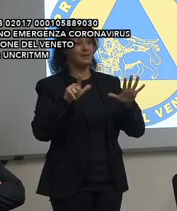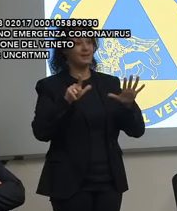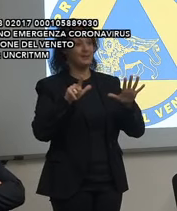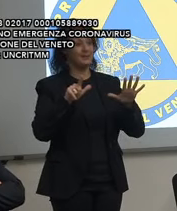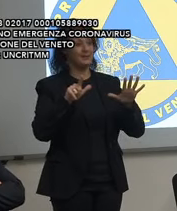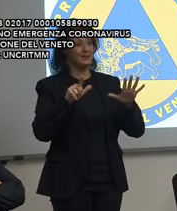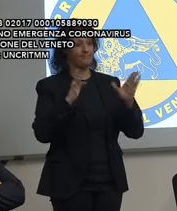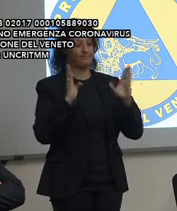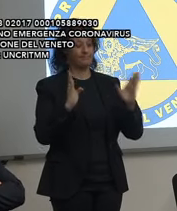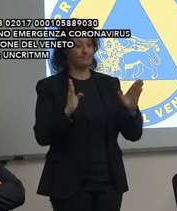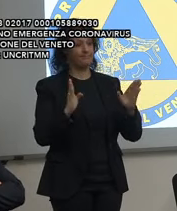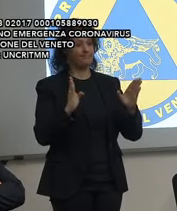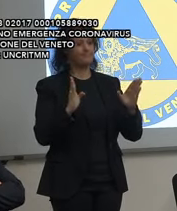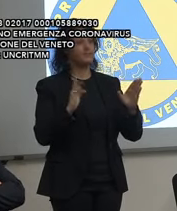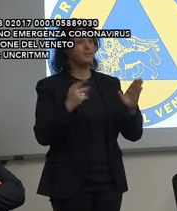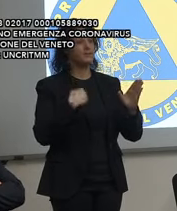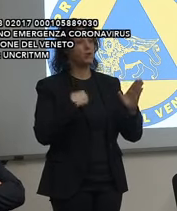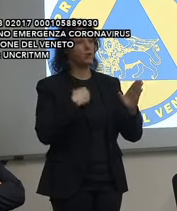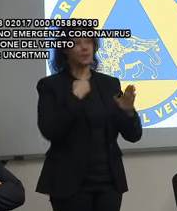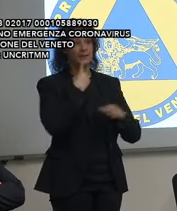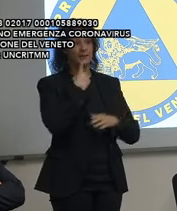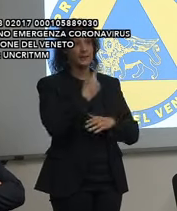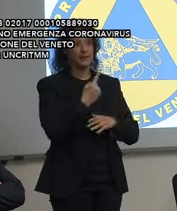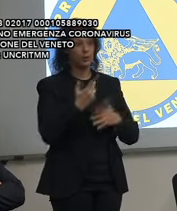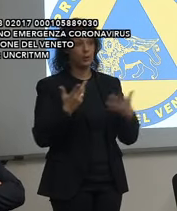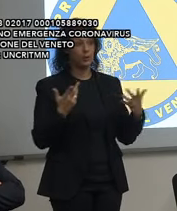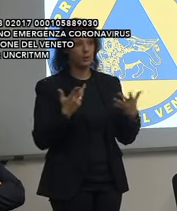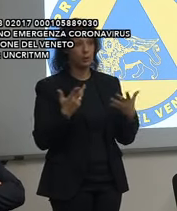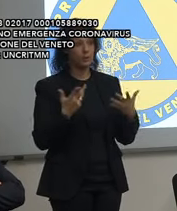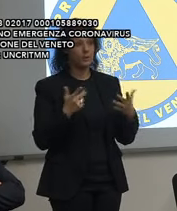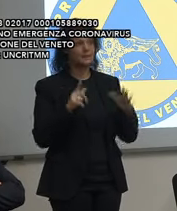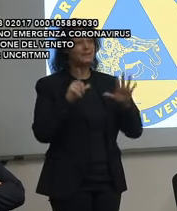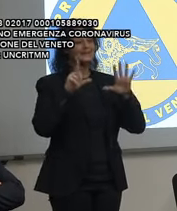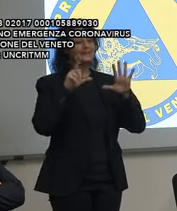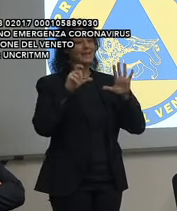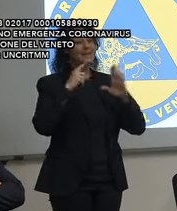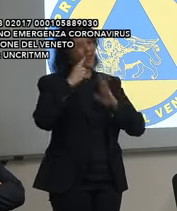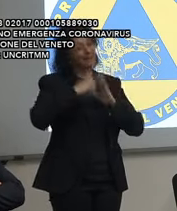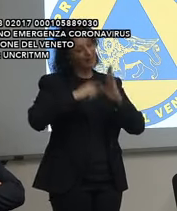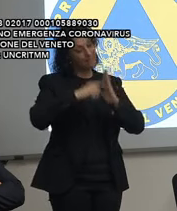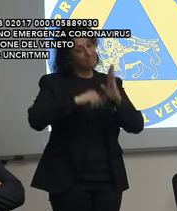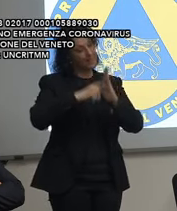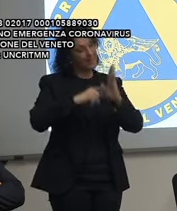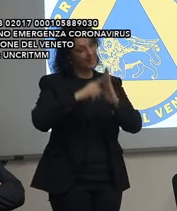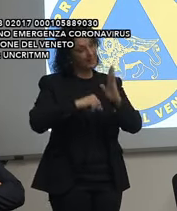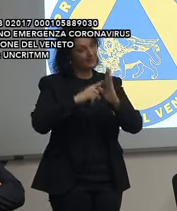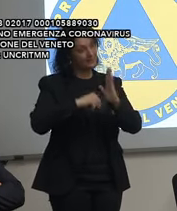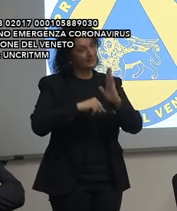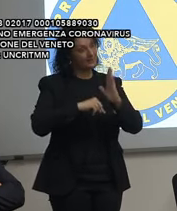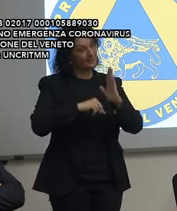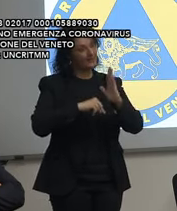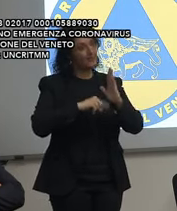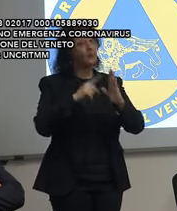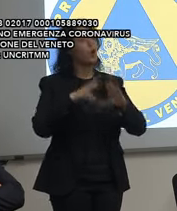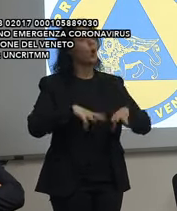io dico 70 giorni, 70 mesi per arrivare al cantiere che durerà 50